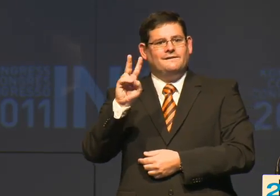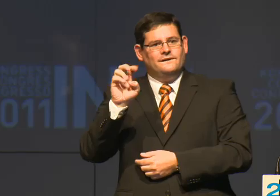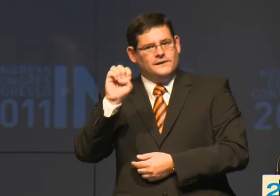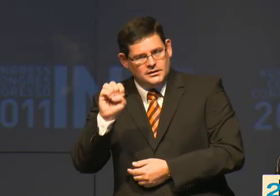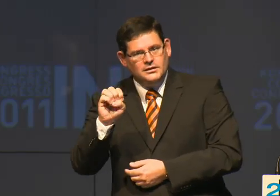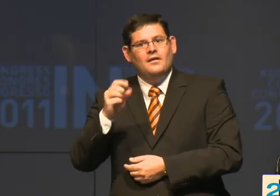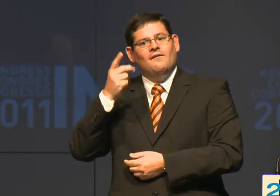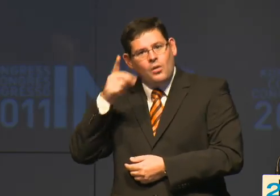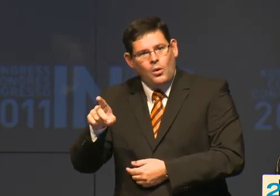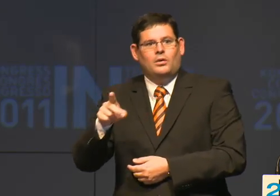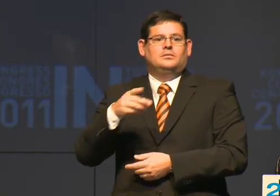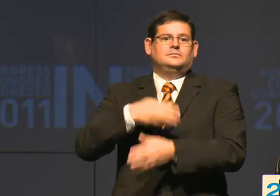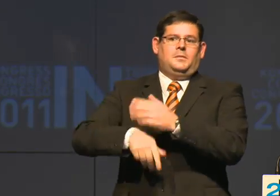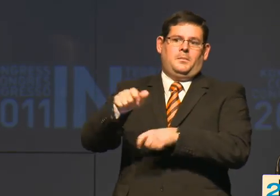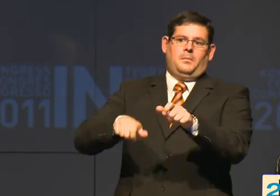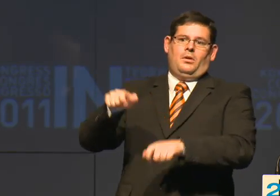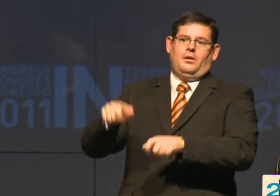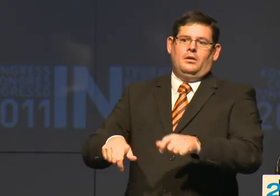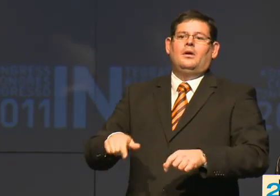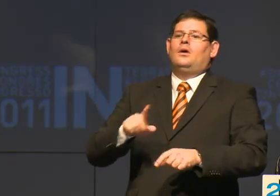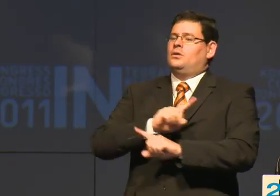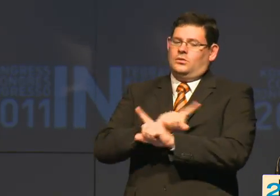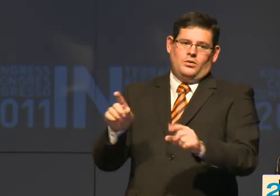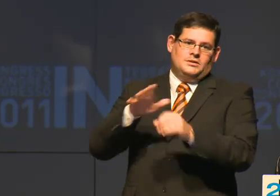améliorer ces niveaux de vie.